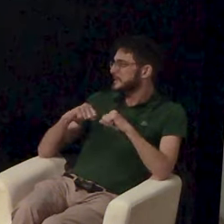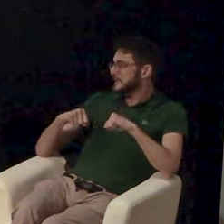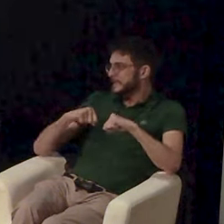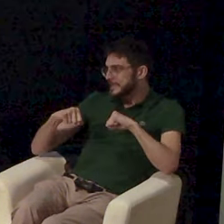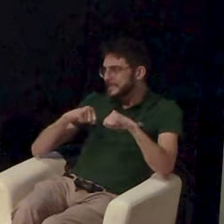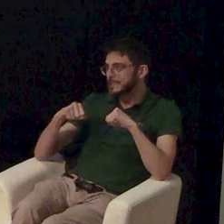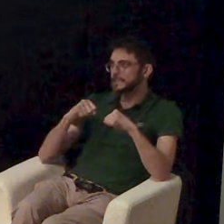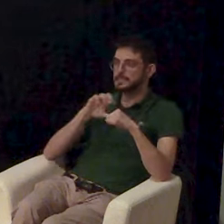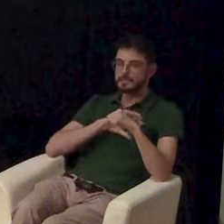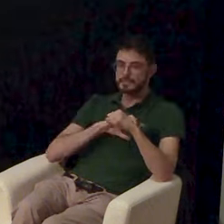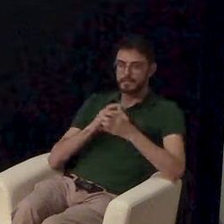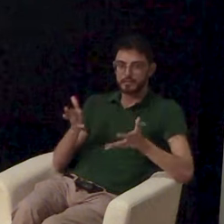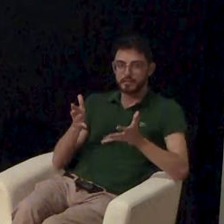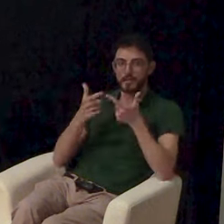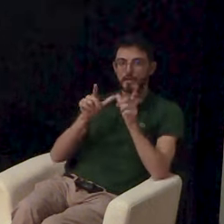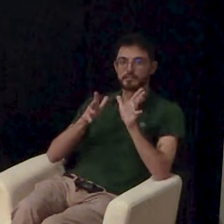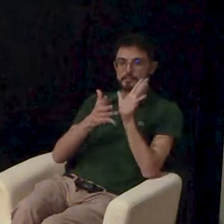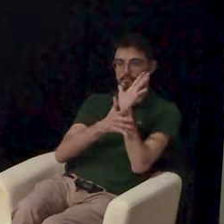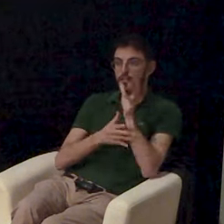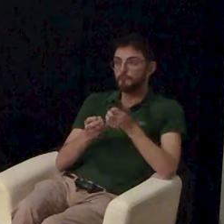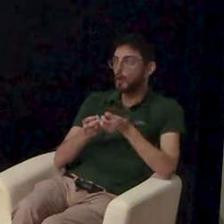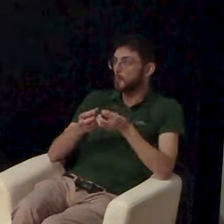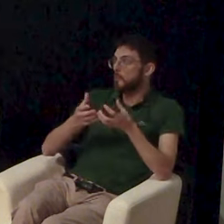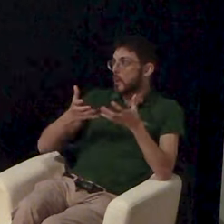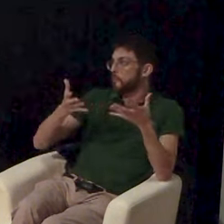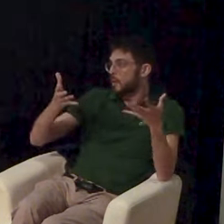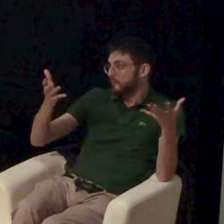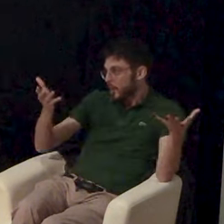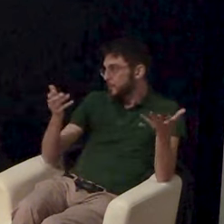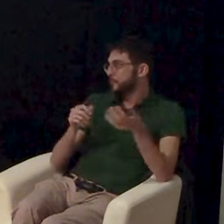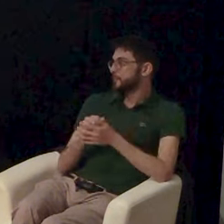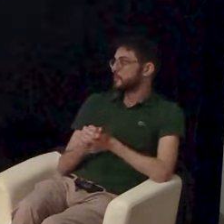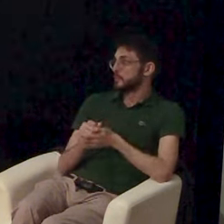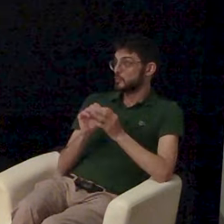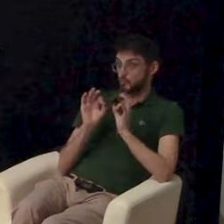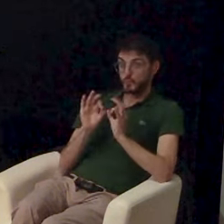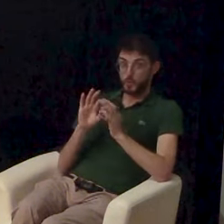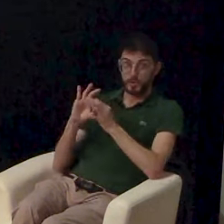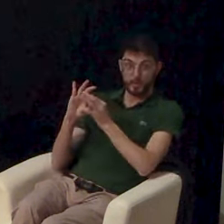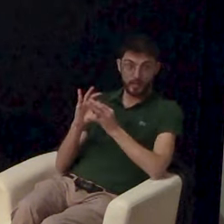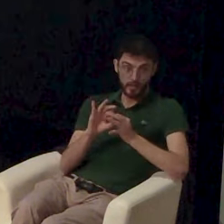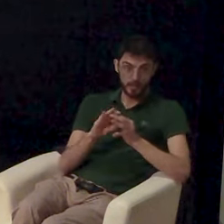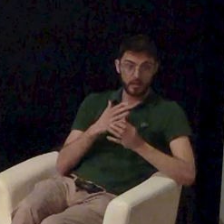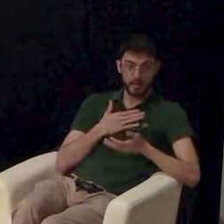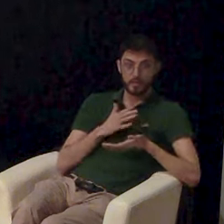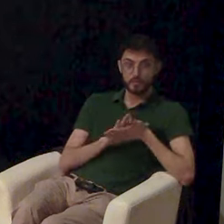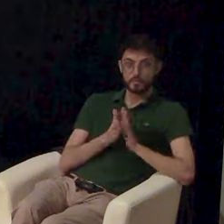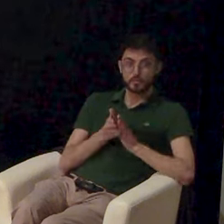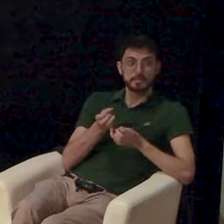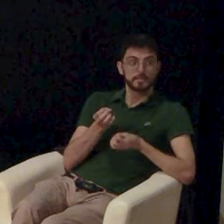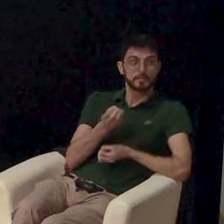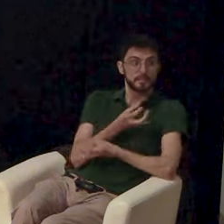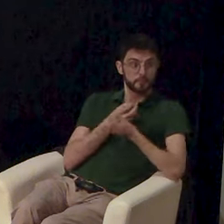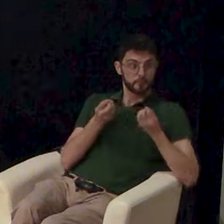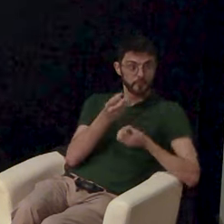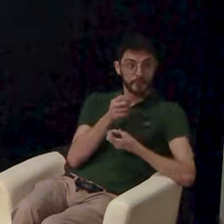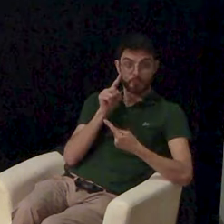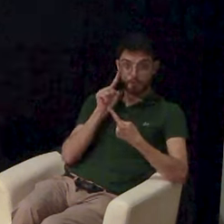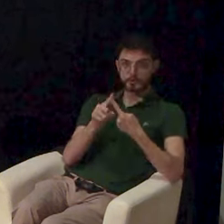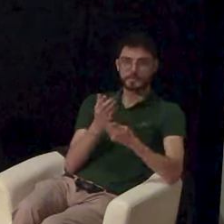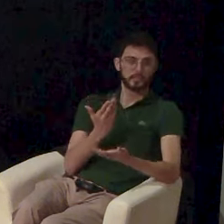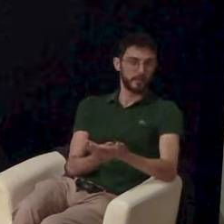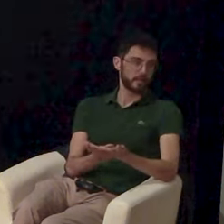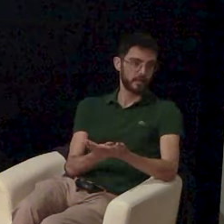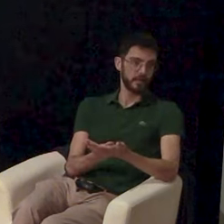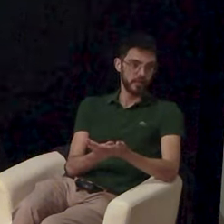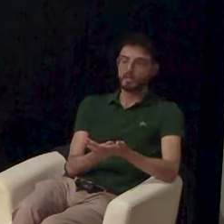nourrir. Donc, petit à petit, on essaye de créer des structures pour développer le vocabulaire en langue des signes. Par exemple, je parlais